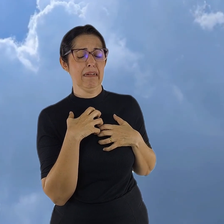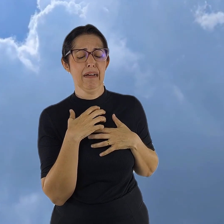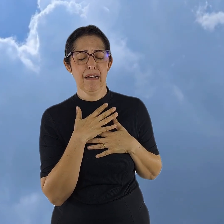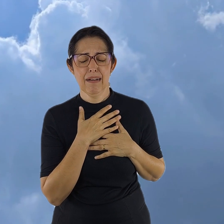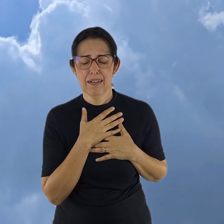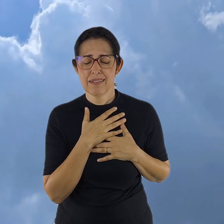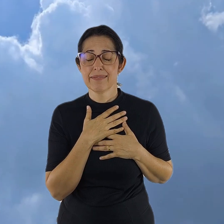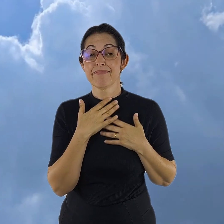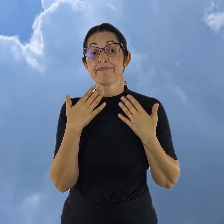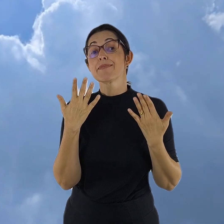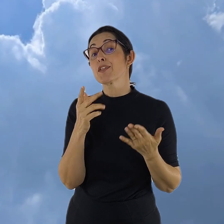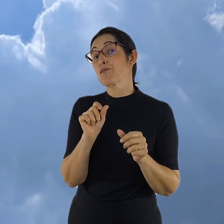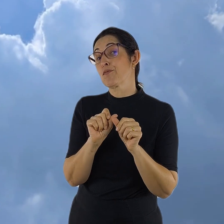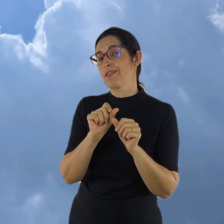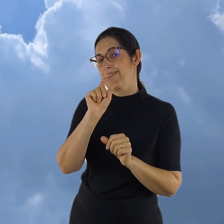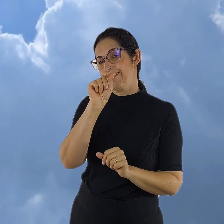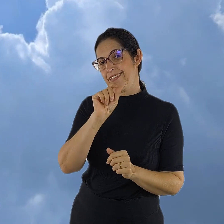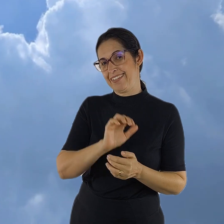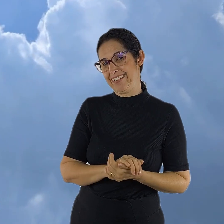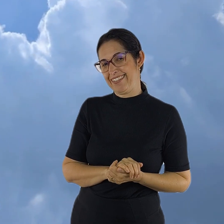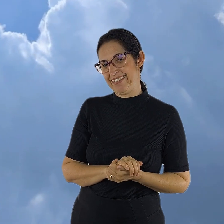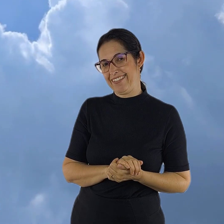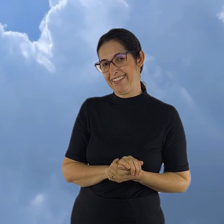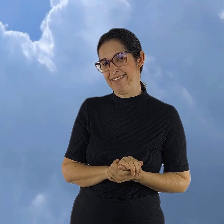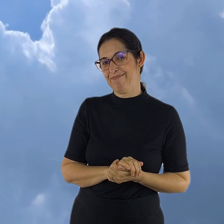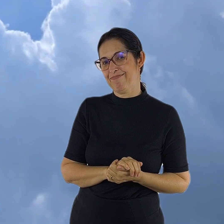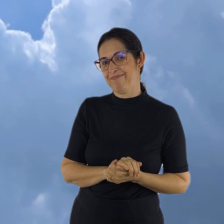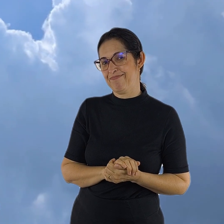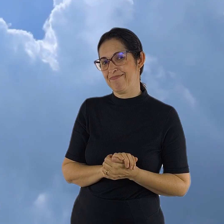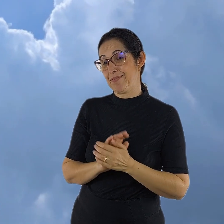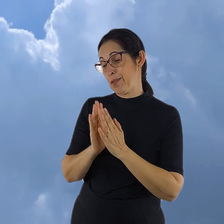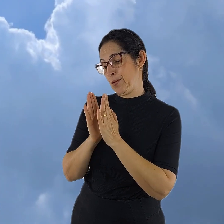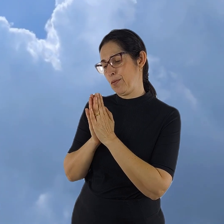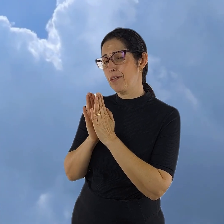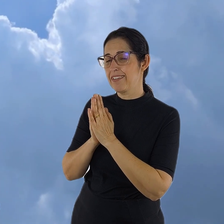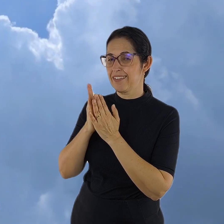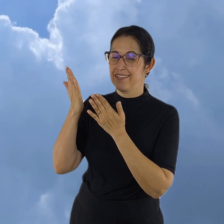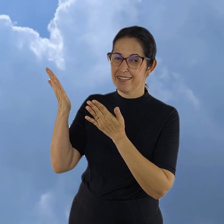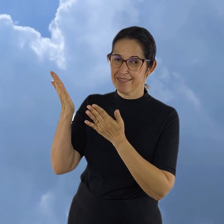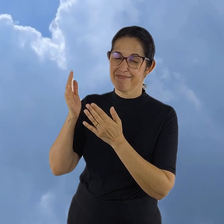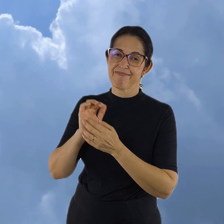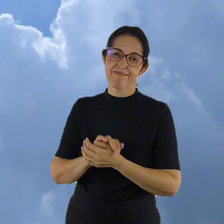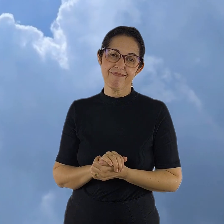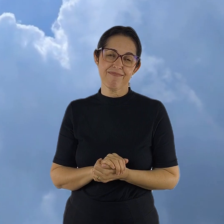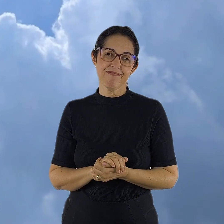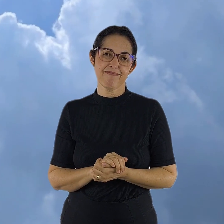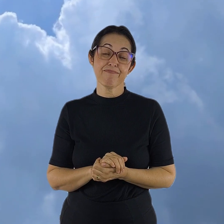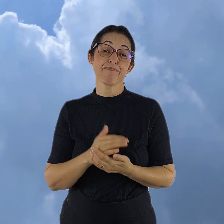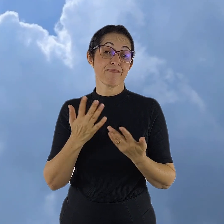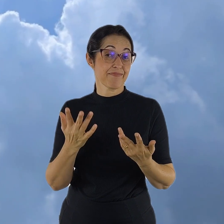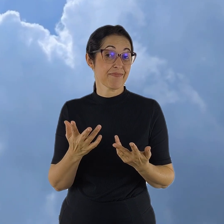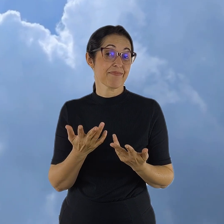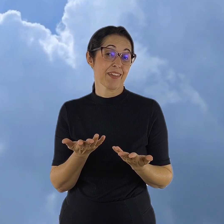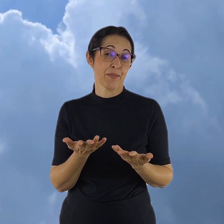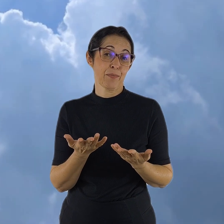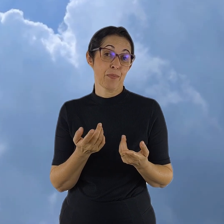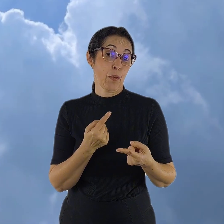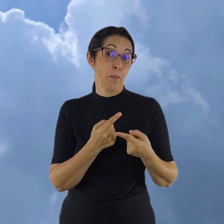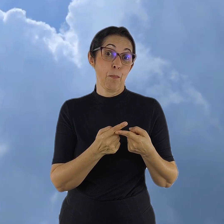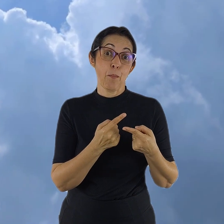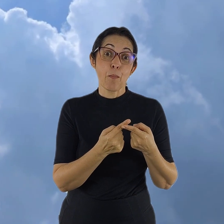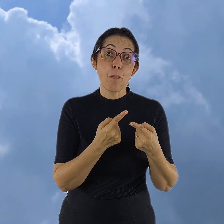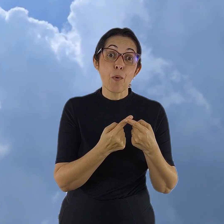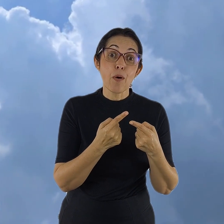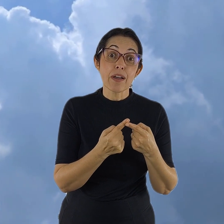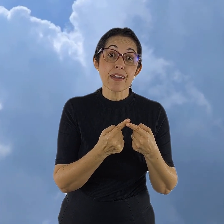ele, maior do que ele, talvez o menino devia estar, não sei o tamanho dele, mas às vezes os filhos ficam maiores que os pais. Quando perdeu o